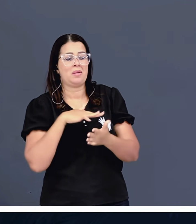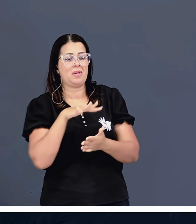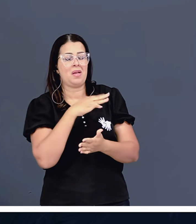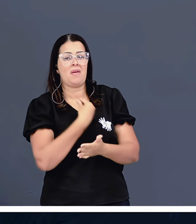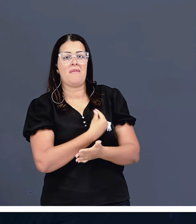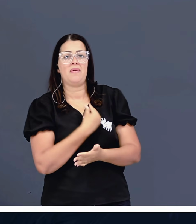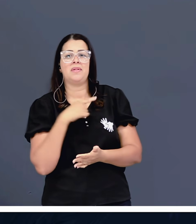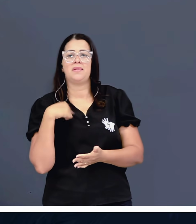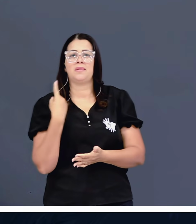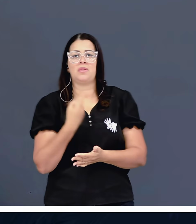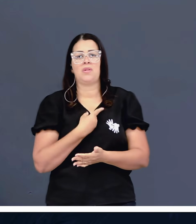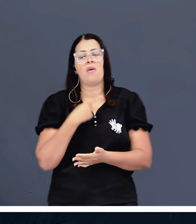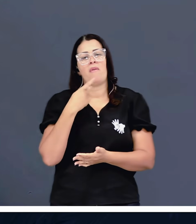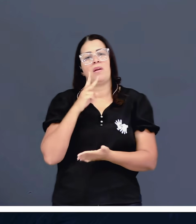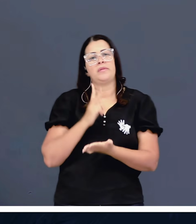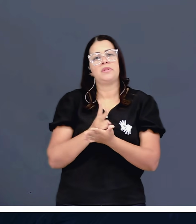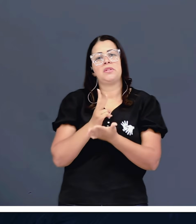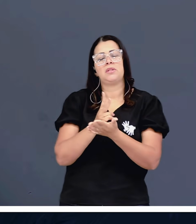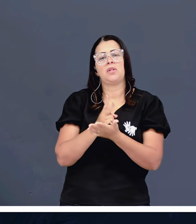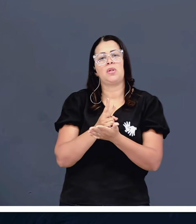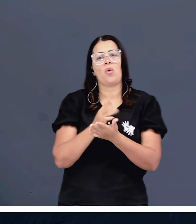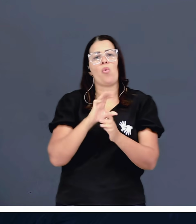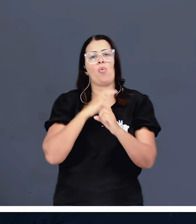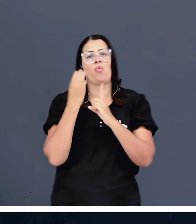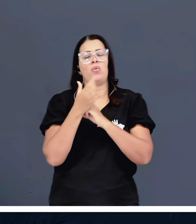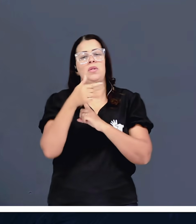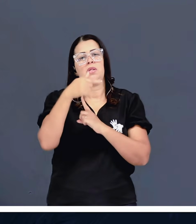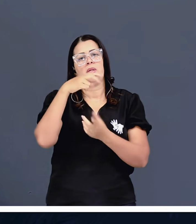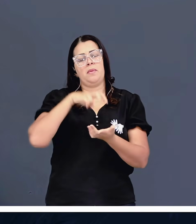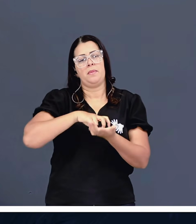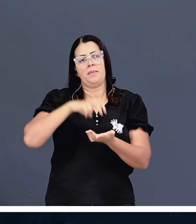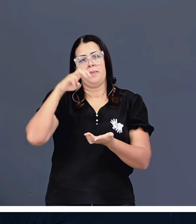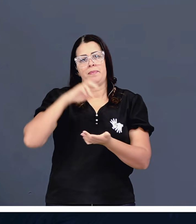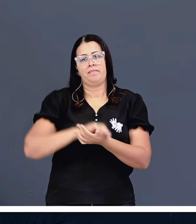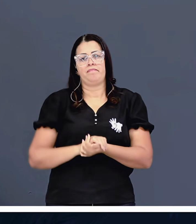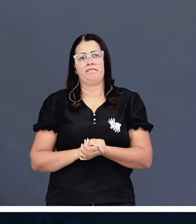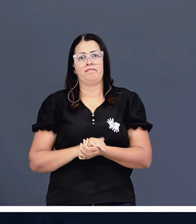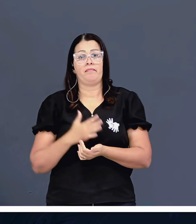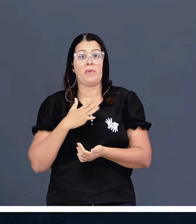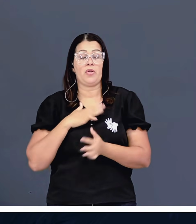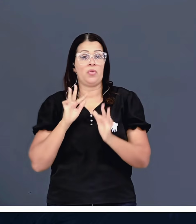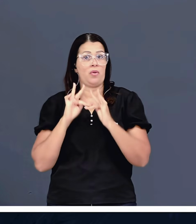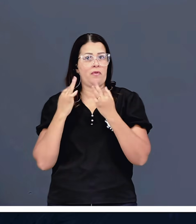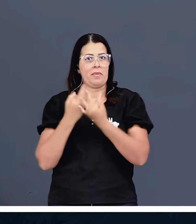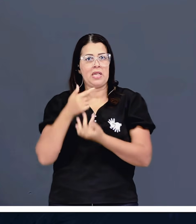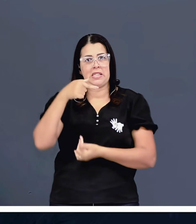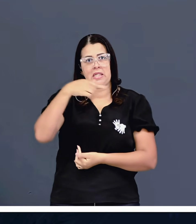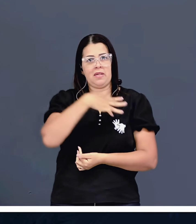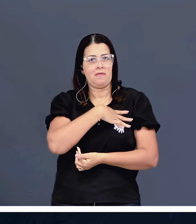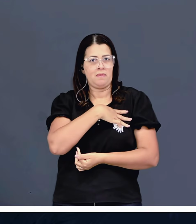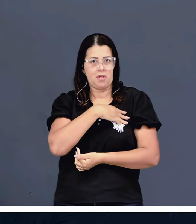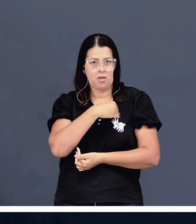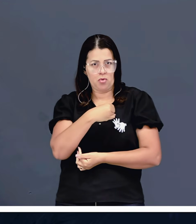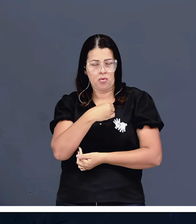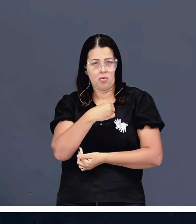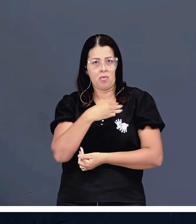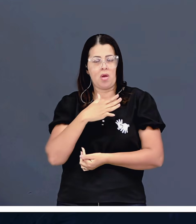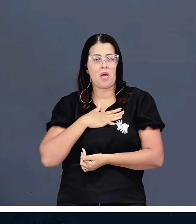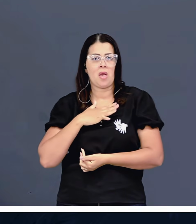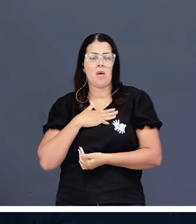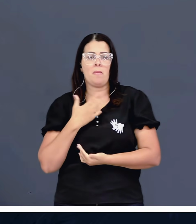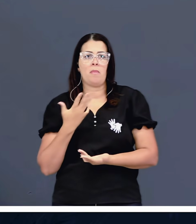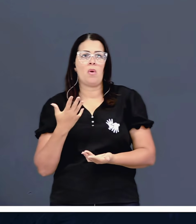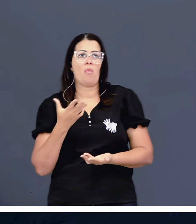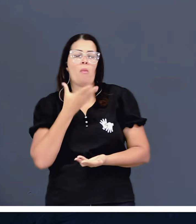vida. Eu falava isso aqui no culto das 7 da manhã. Eu sou de uma família, gente, de 7 filhos. E eu considero